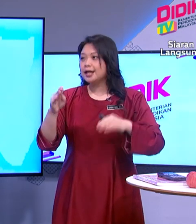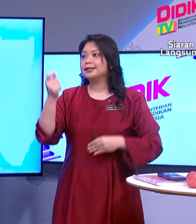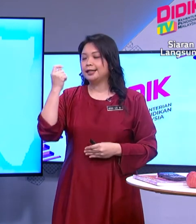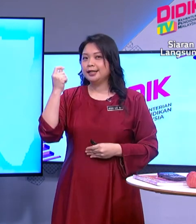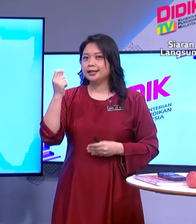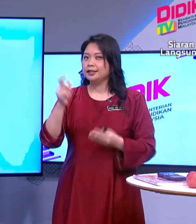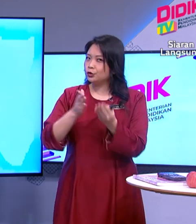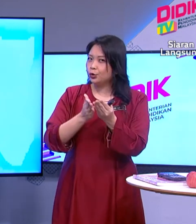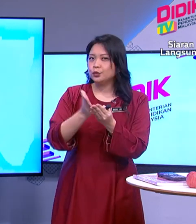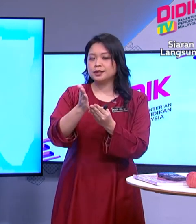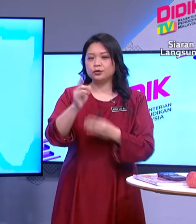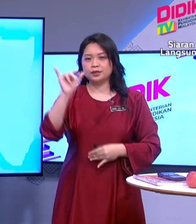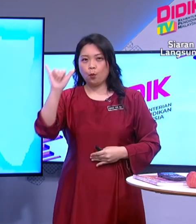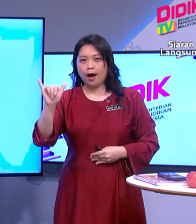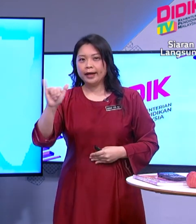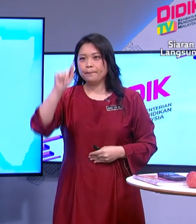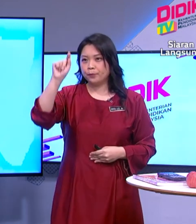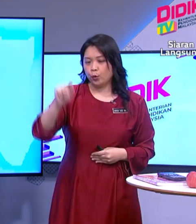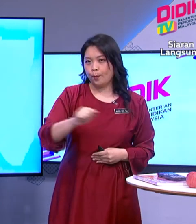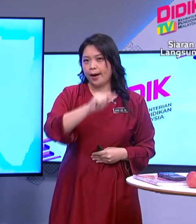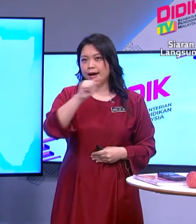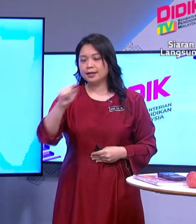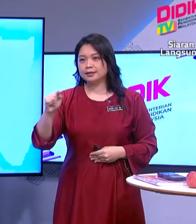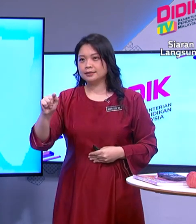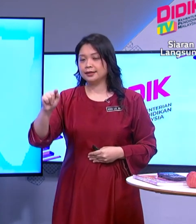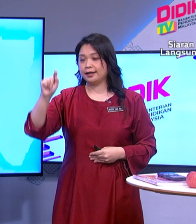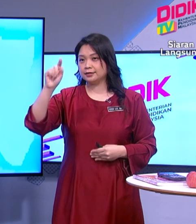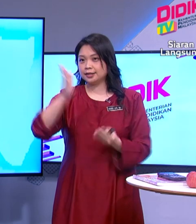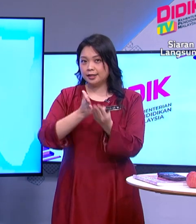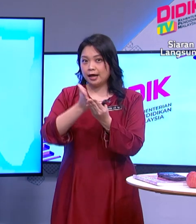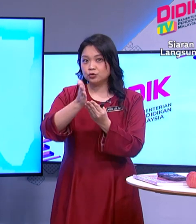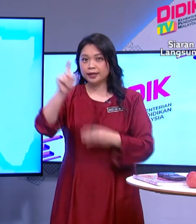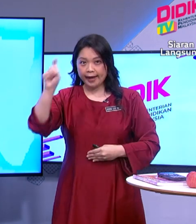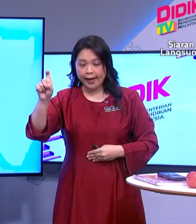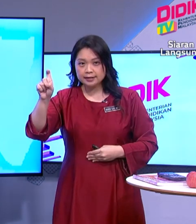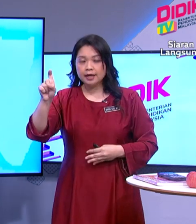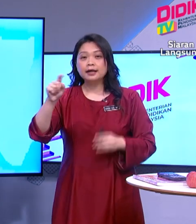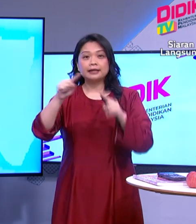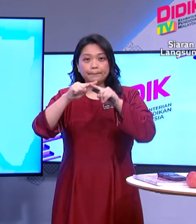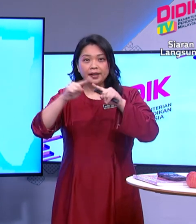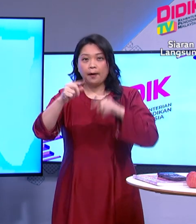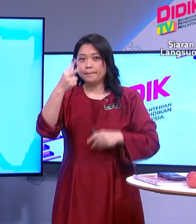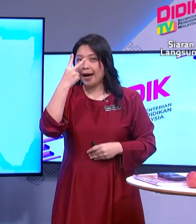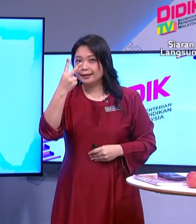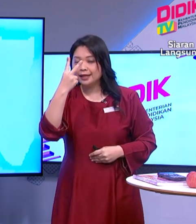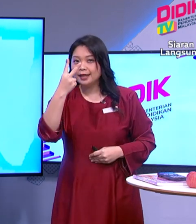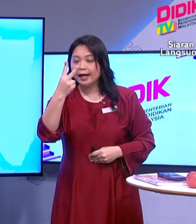tadi kita turun saja tulis sesuai berubah dengan cara langsung dengan x tapi perhatikan